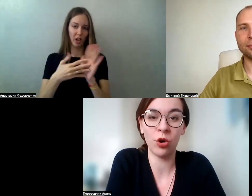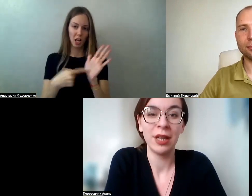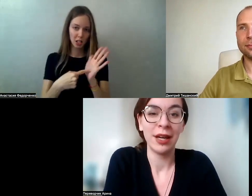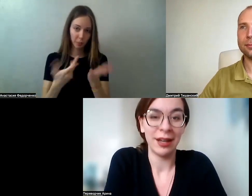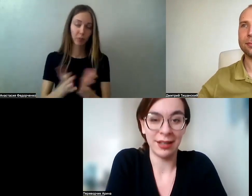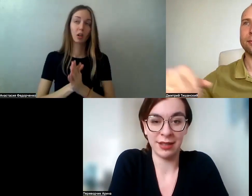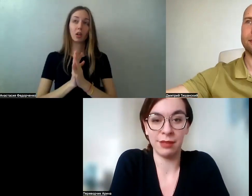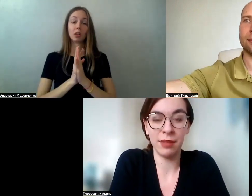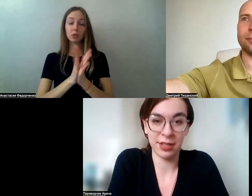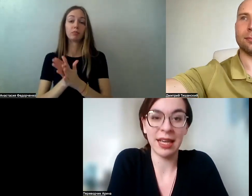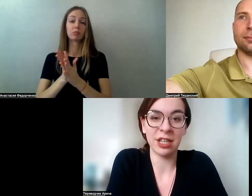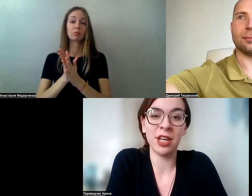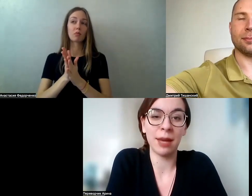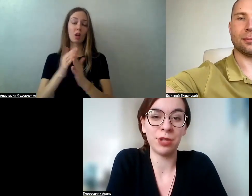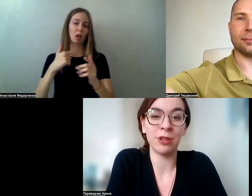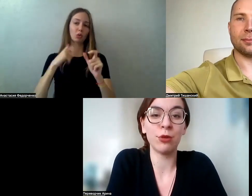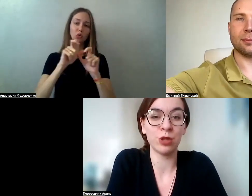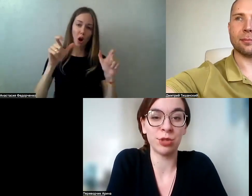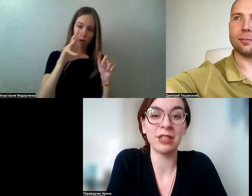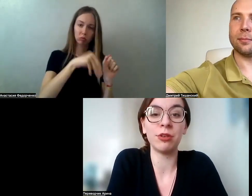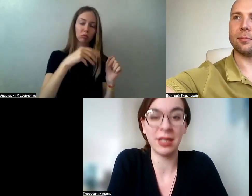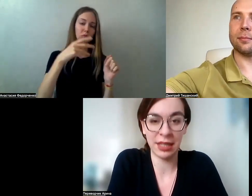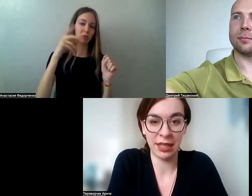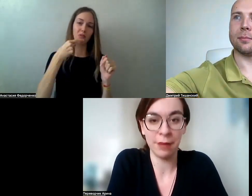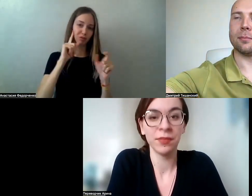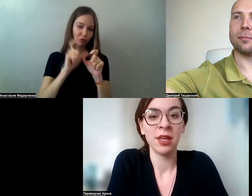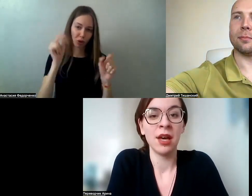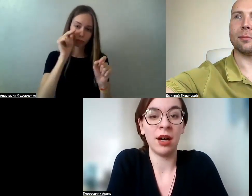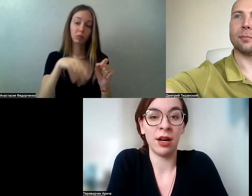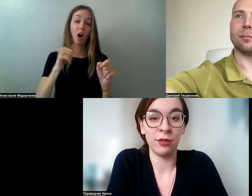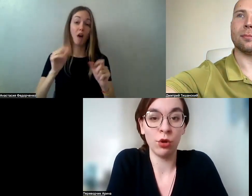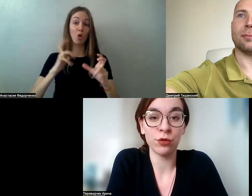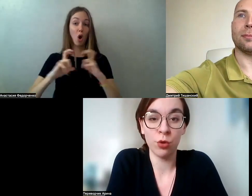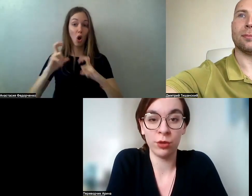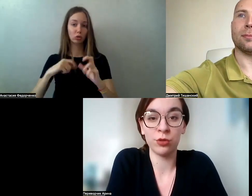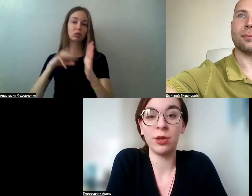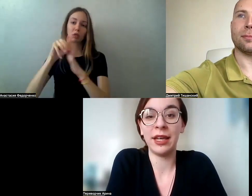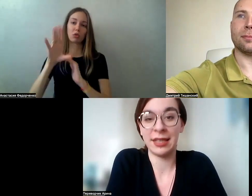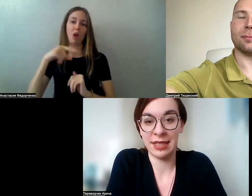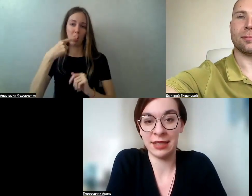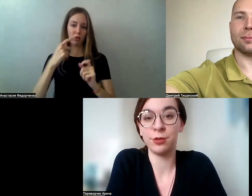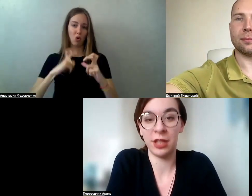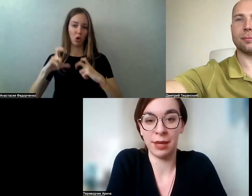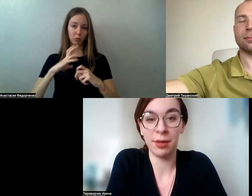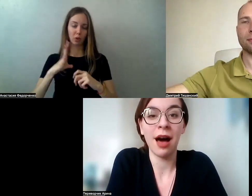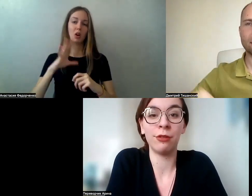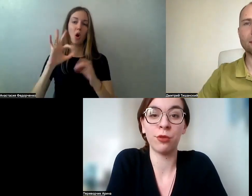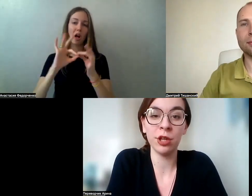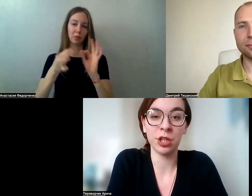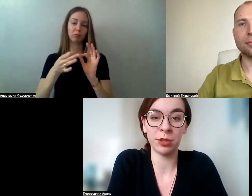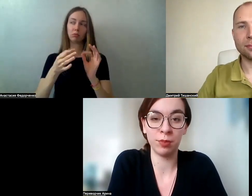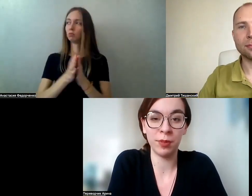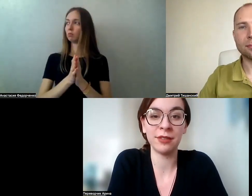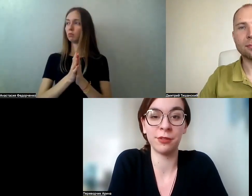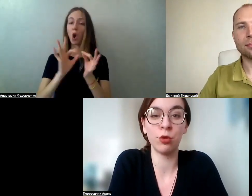что я с рождения общаюсь на русском жестовом языке. Но в школе я ходила с глухими, а вот в